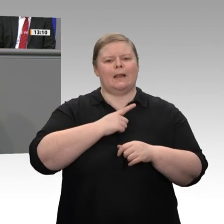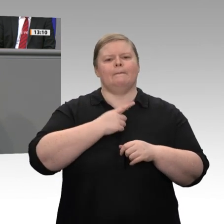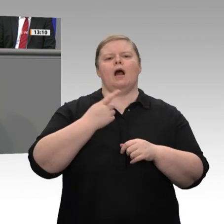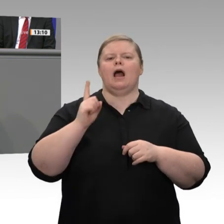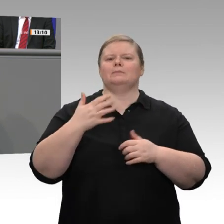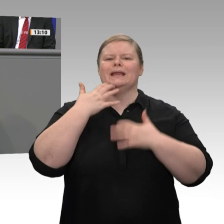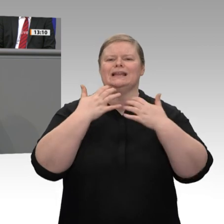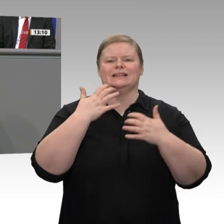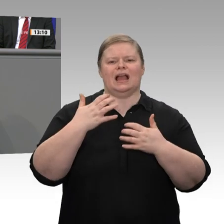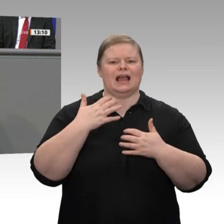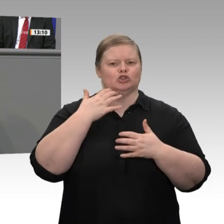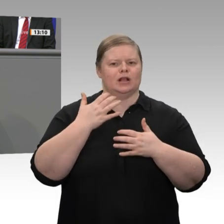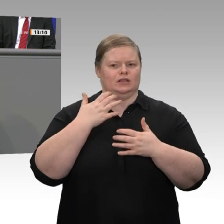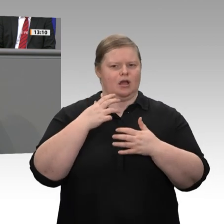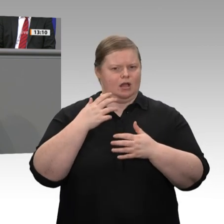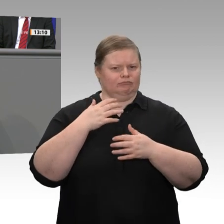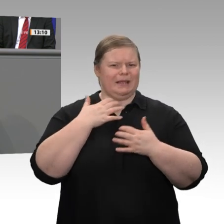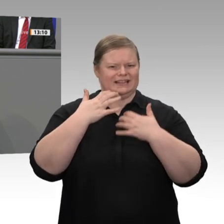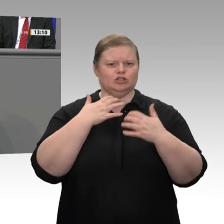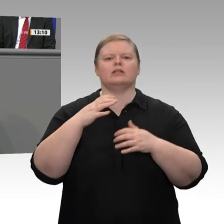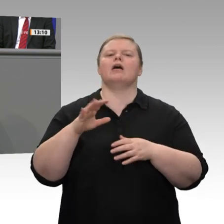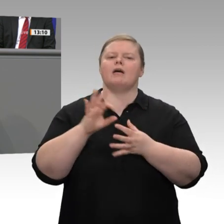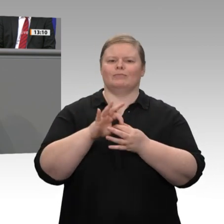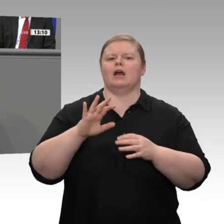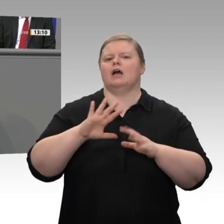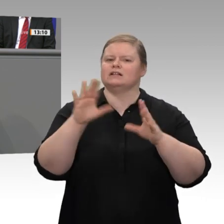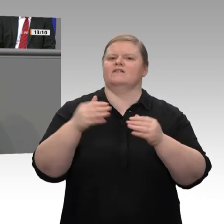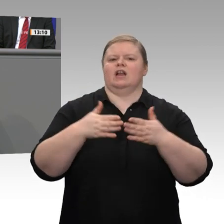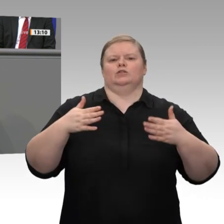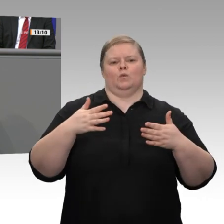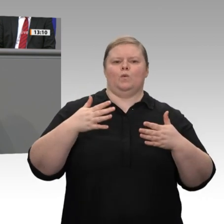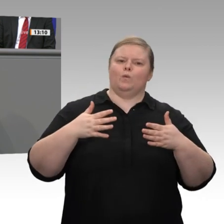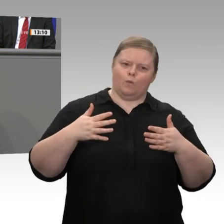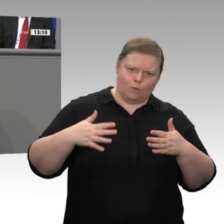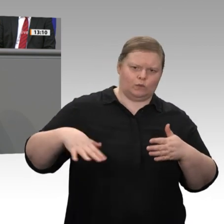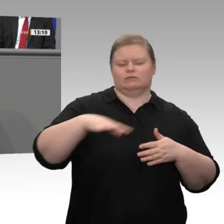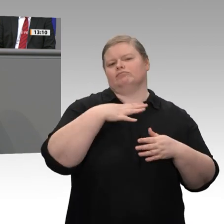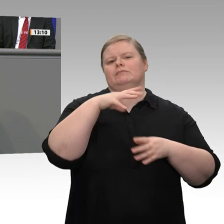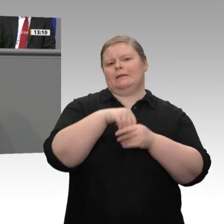gegenüber denjenigen gerecht werden, die als Nachfahren deutscher Verfolgter des NS-Regimes